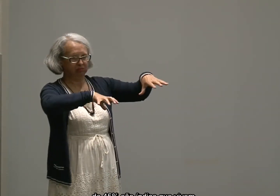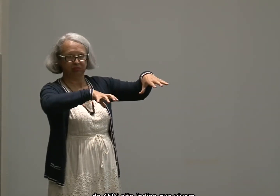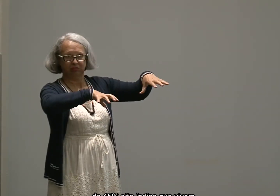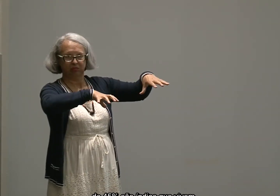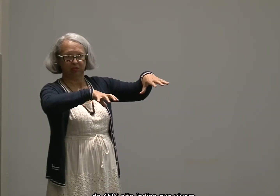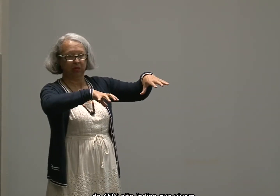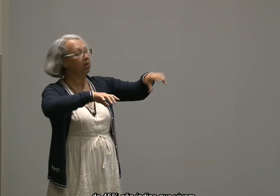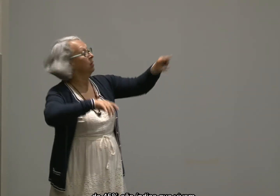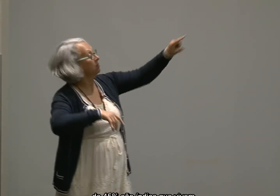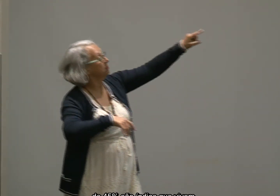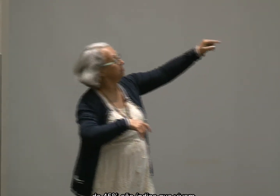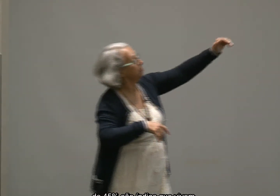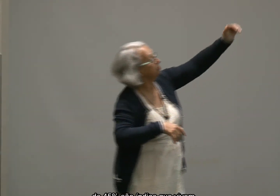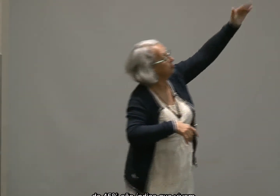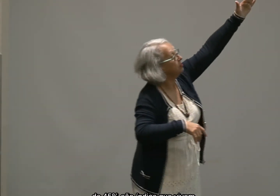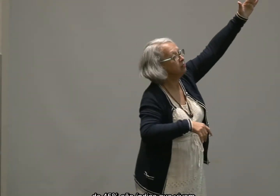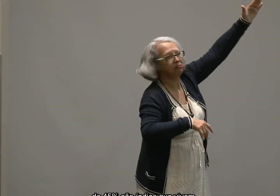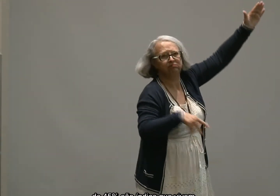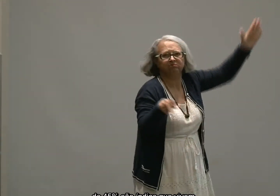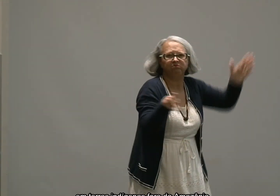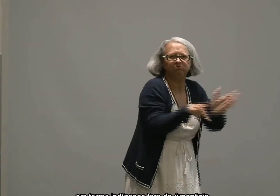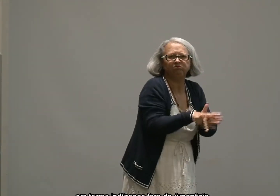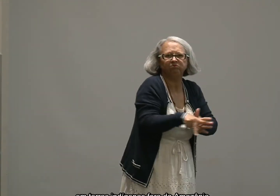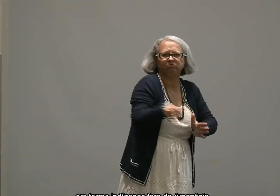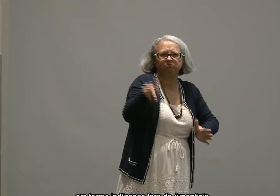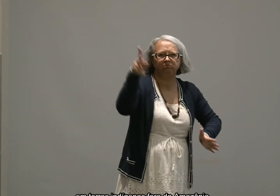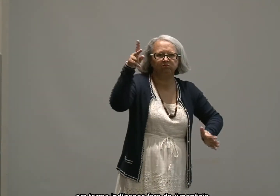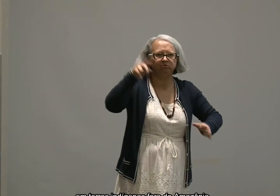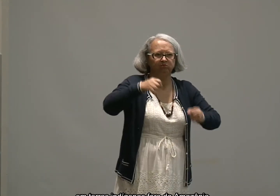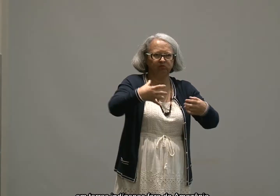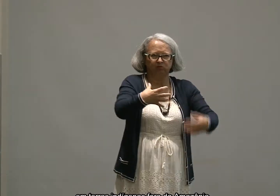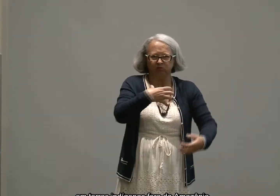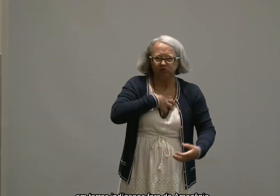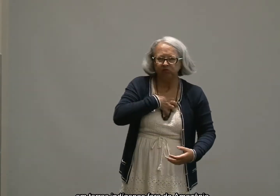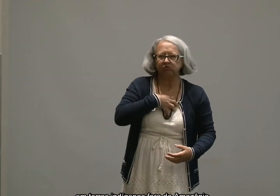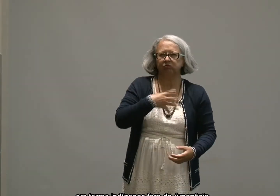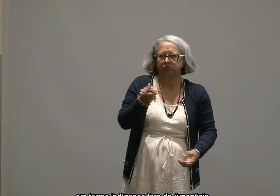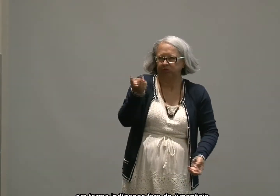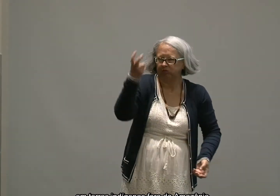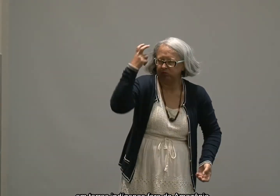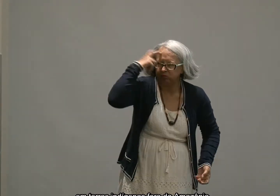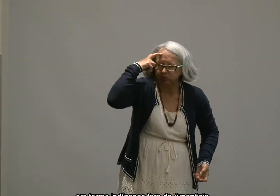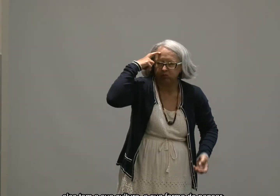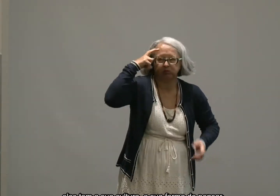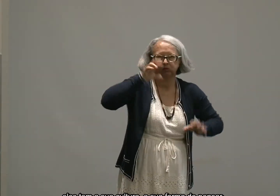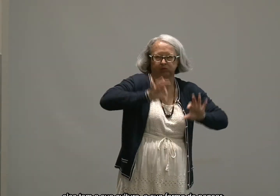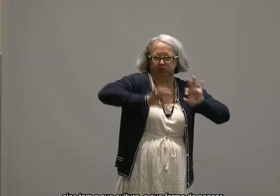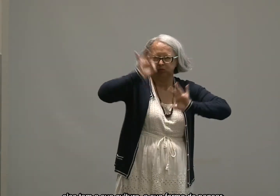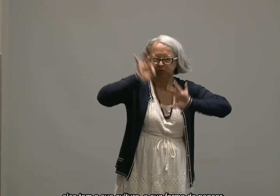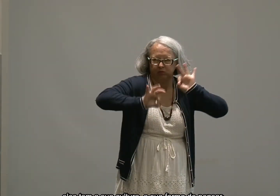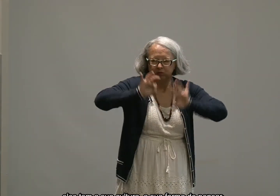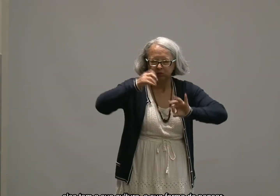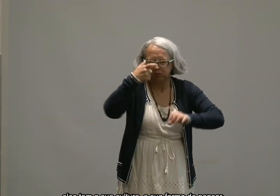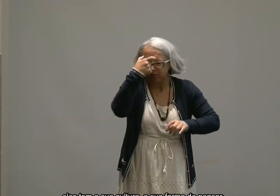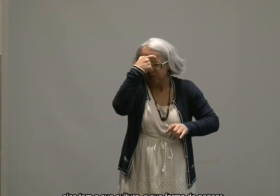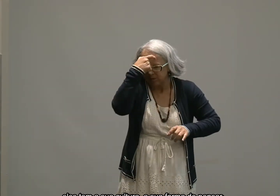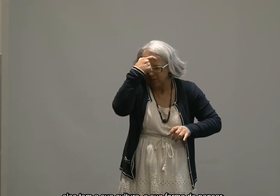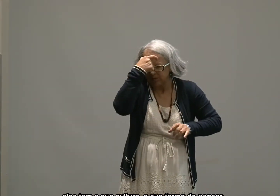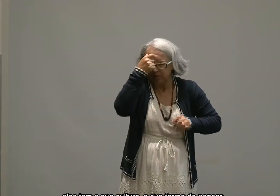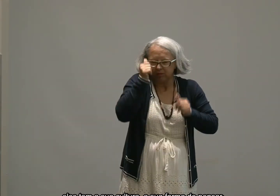45%, são índios que vivem em terras indígenas fora da Amazônia. Eles têm a sua cultura, a sua forma